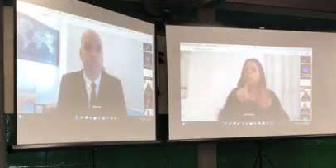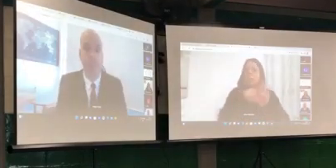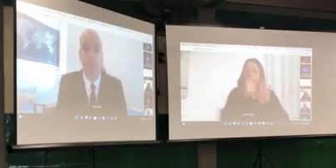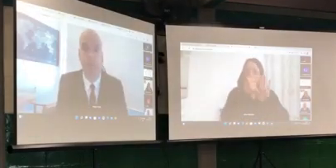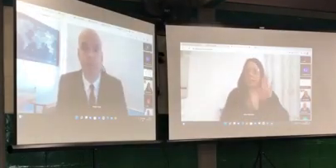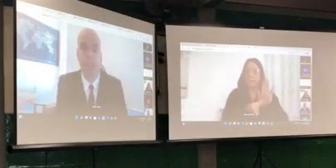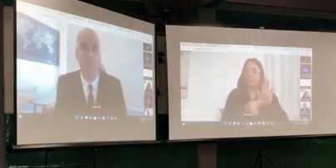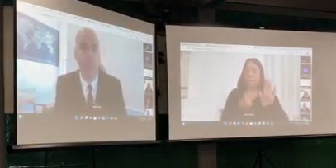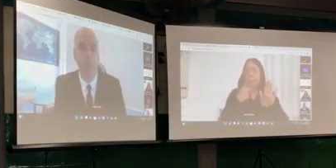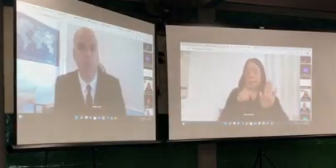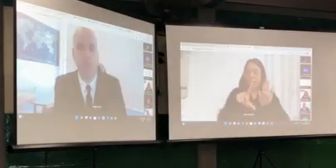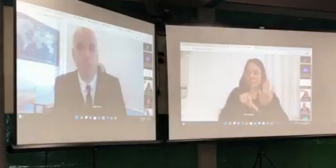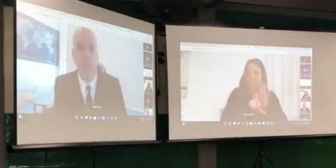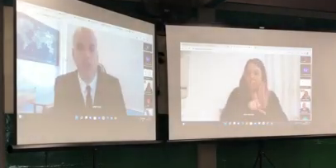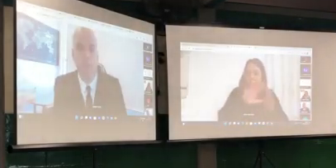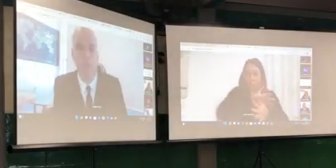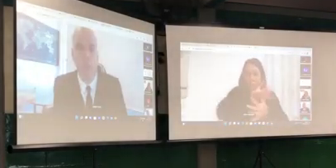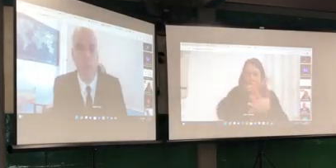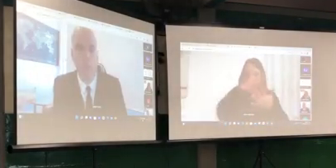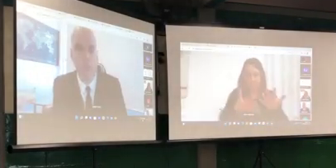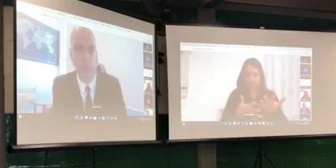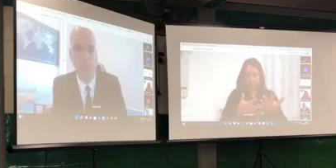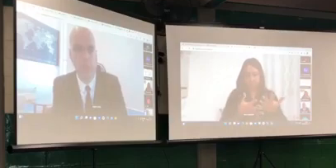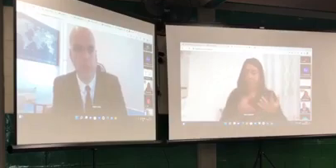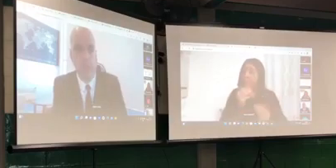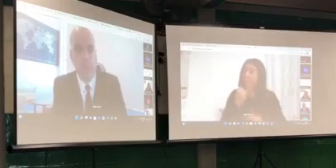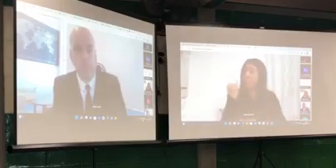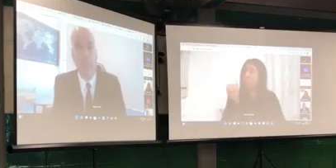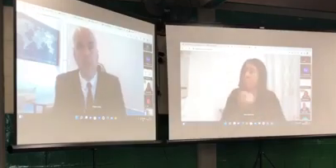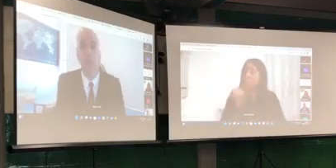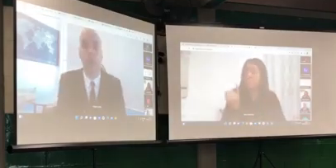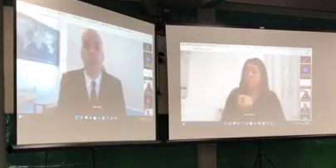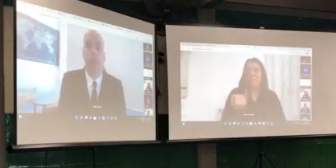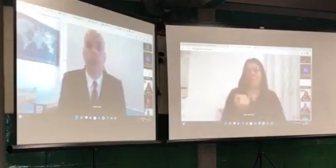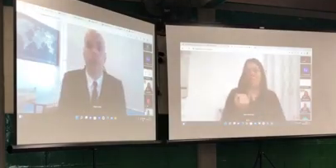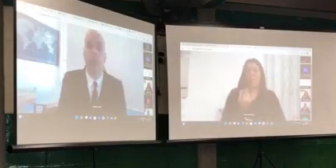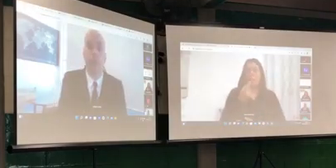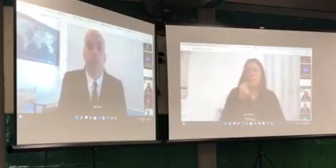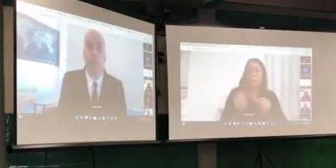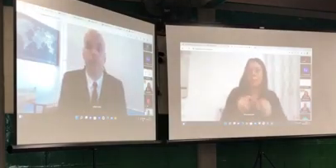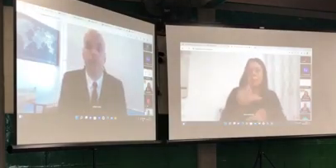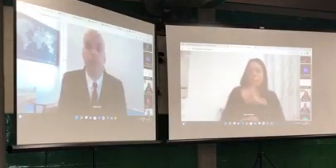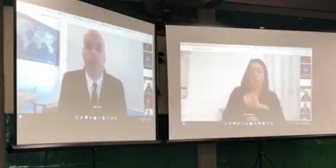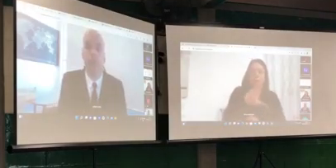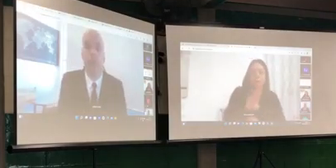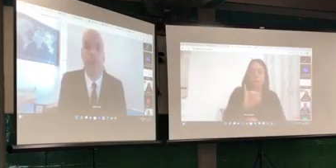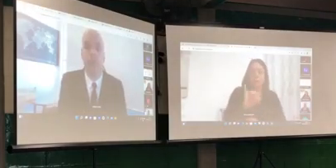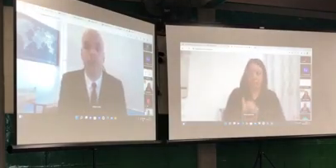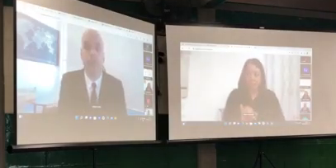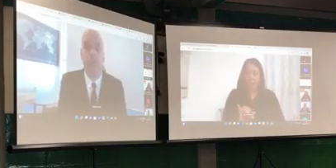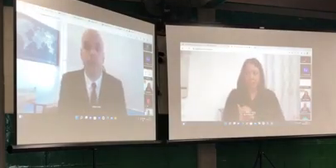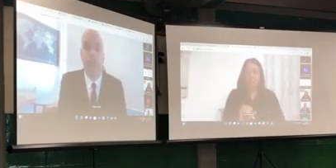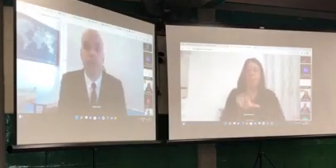vou falar sobre a lei de Libras, que é muito importante, sobre a LBI, que é a Lei Brasileira